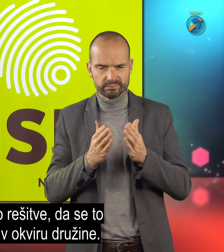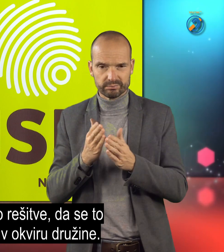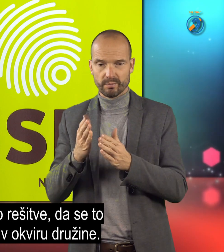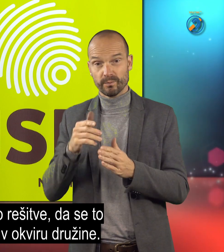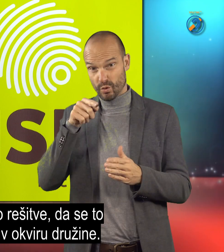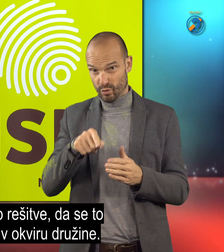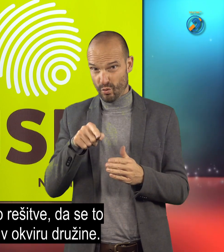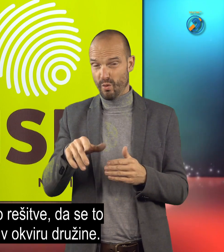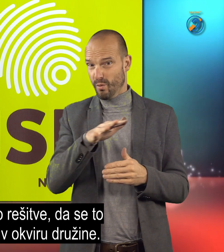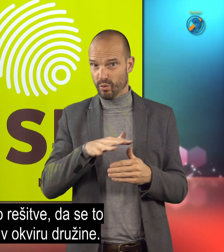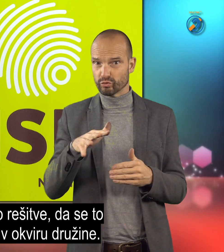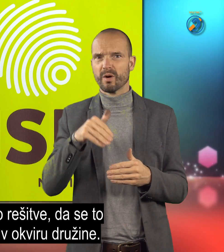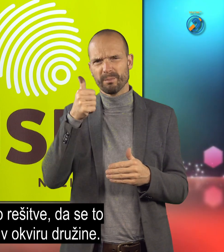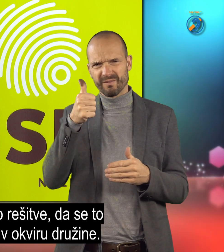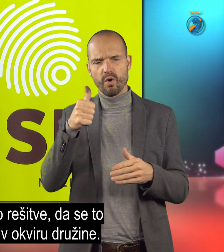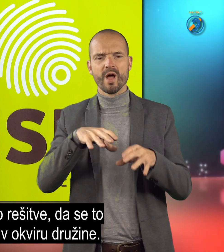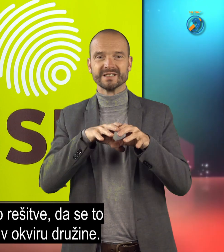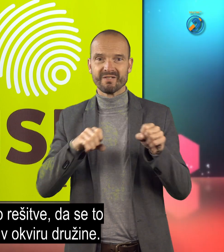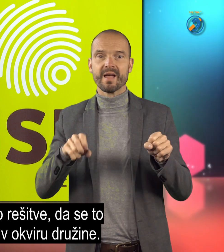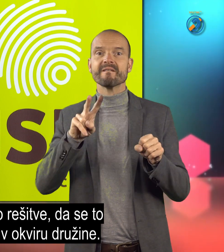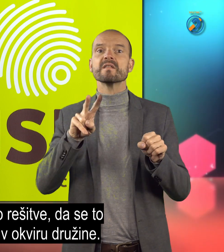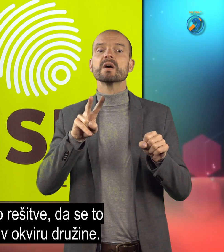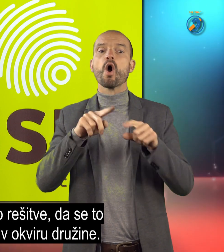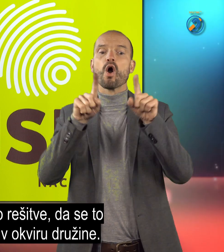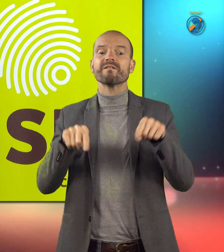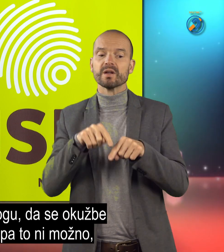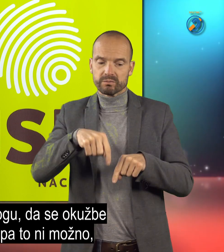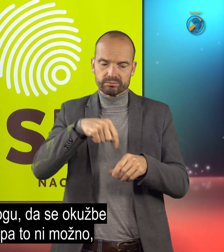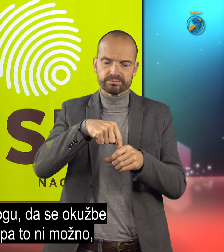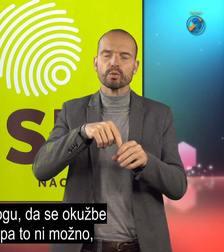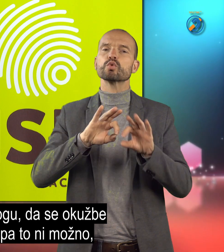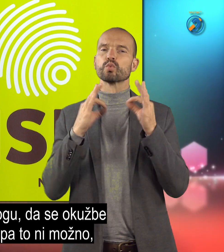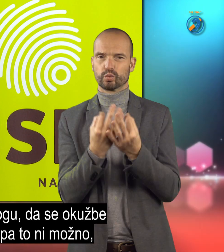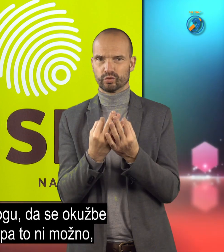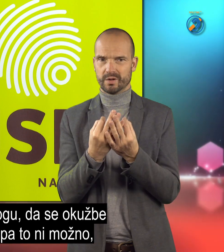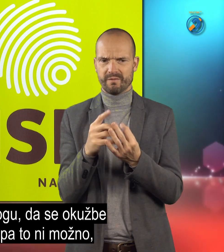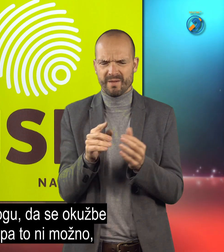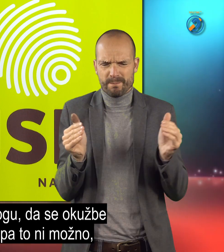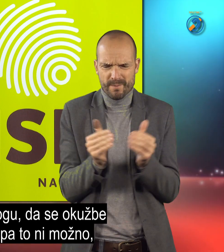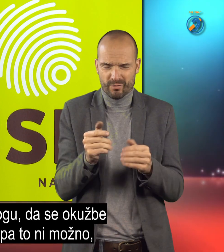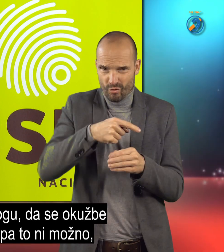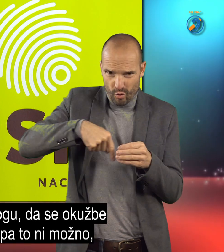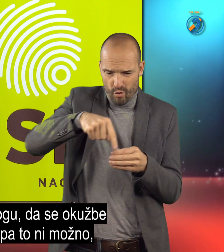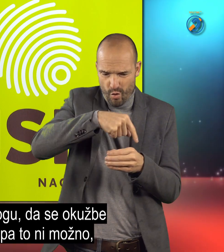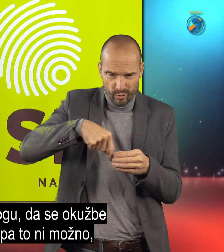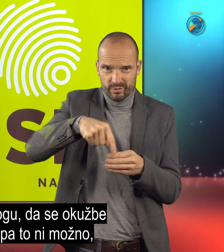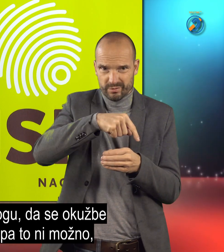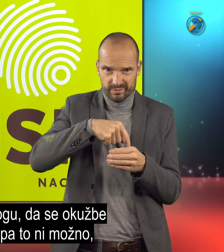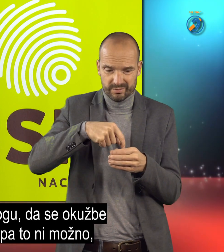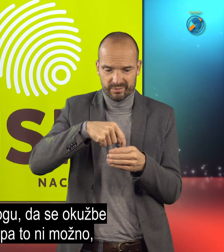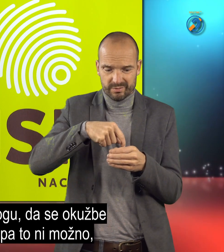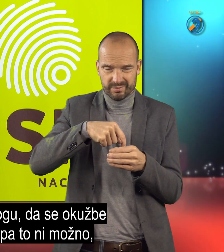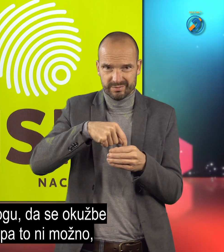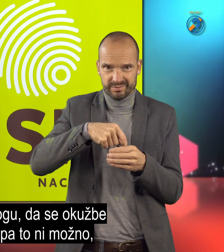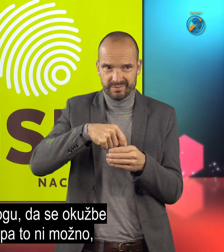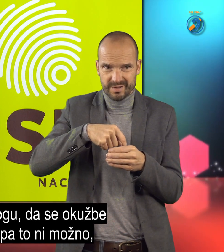da naj se to seveda izvaja najprej v okviru družine, v nekem tistem manjšem krogu, da se ne bi te